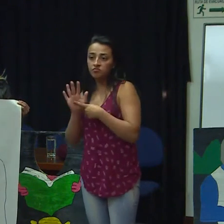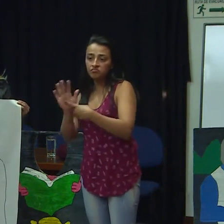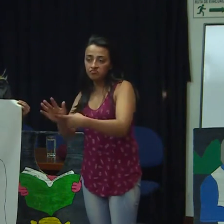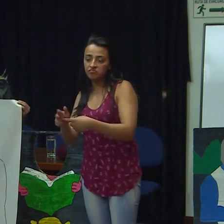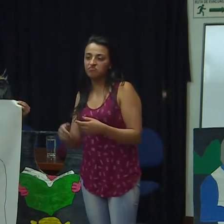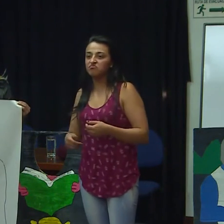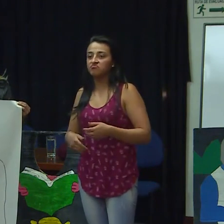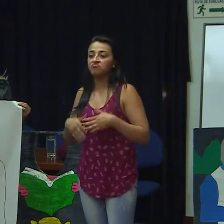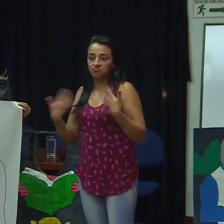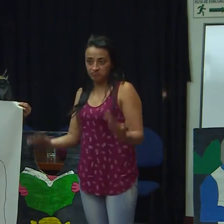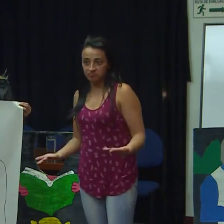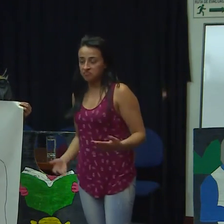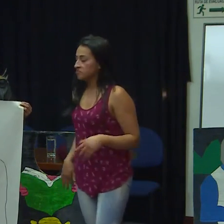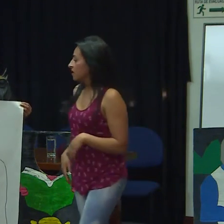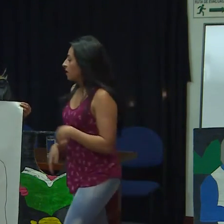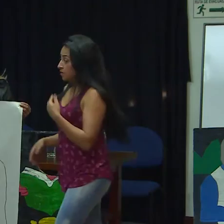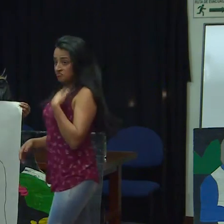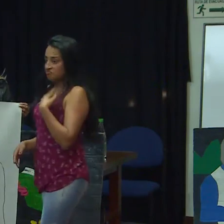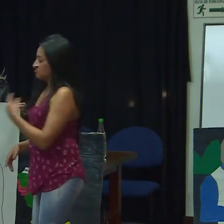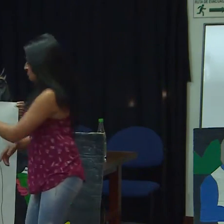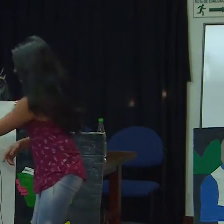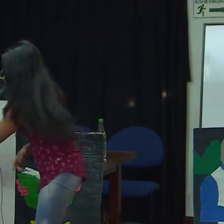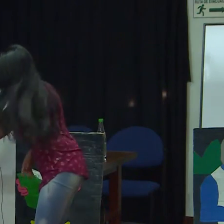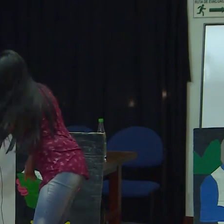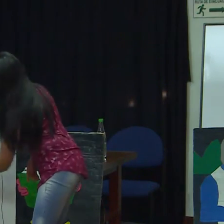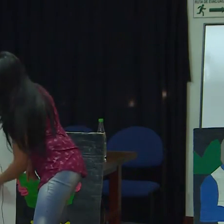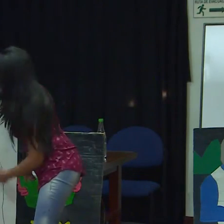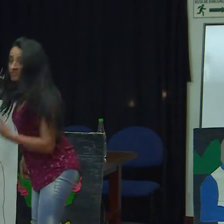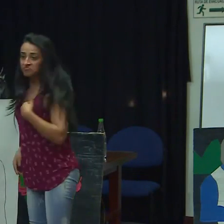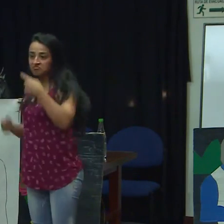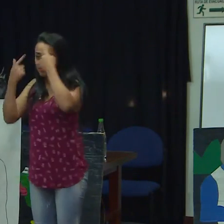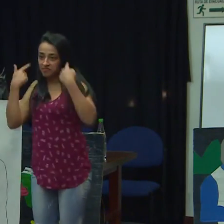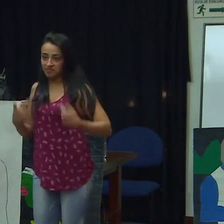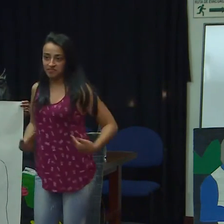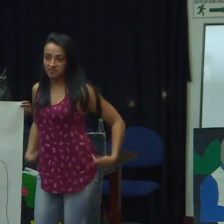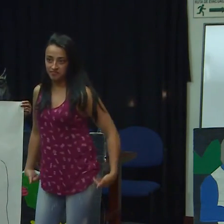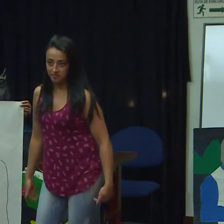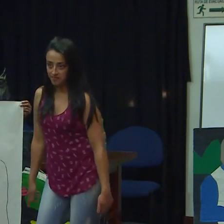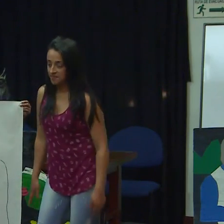futuro. Les vamos a mostrar cómo. Esta es mi silueta.